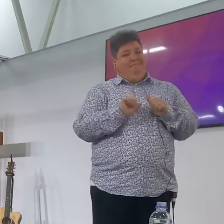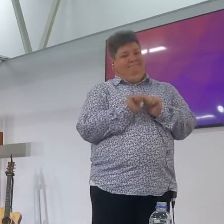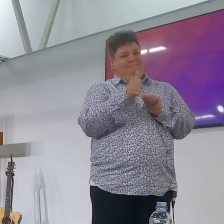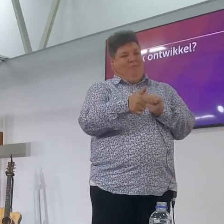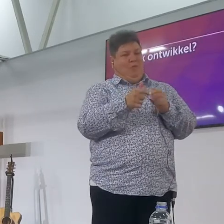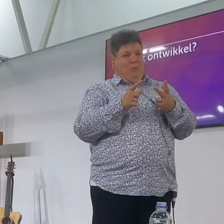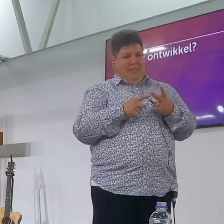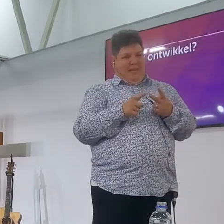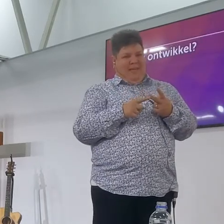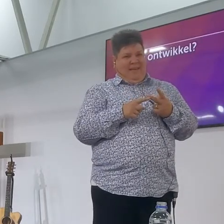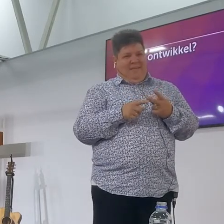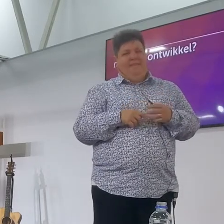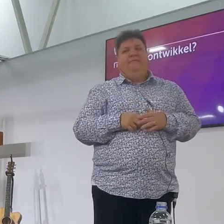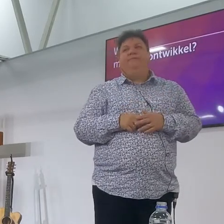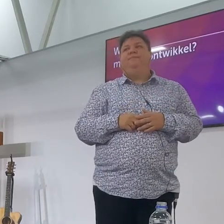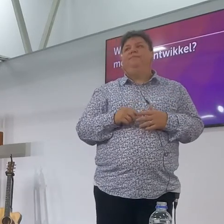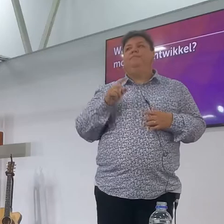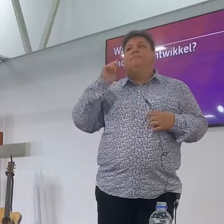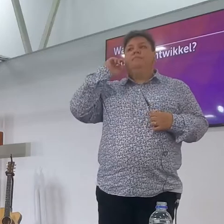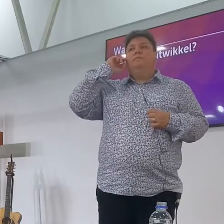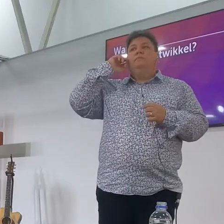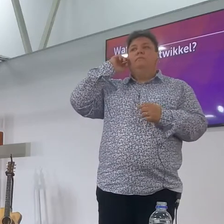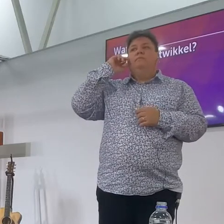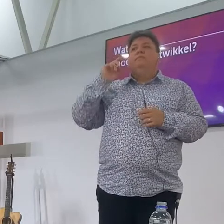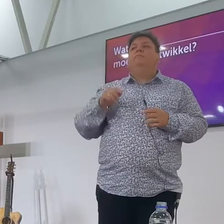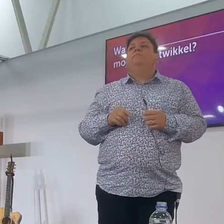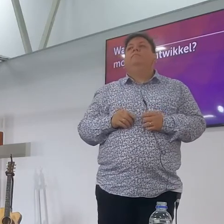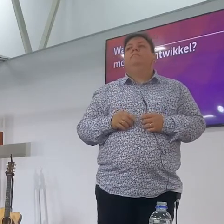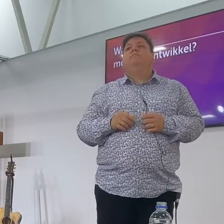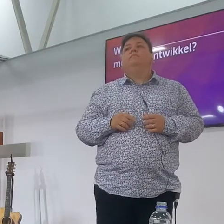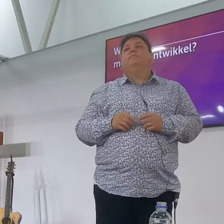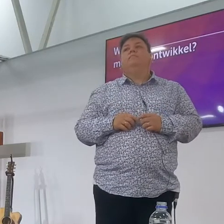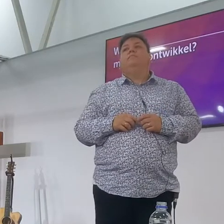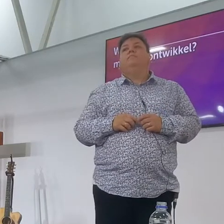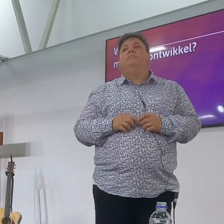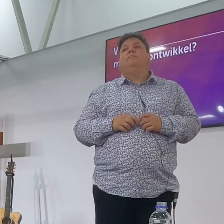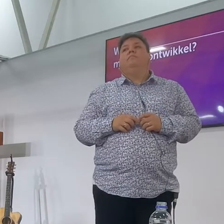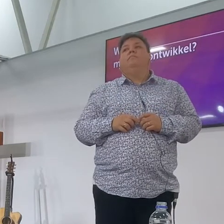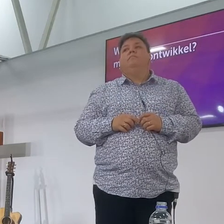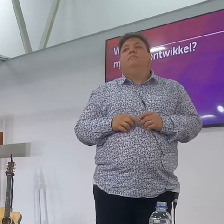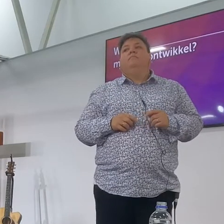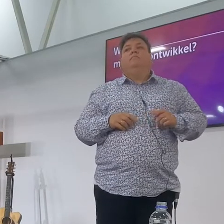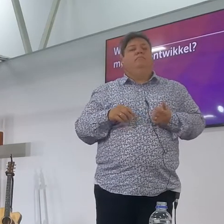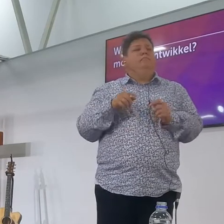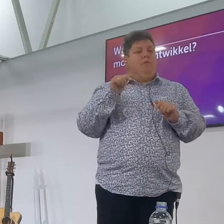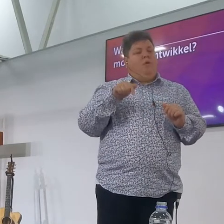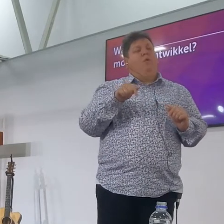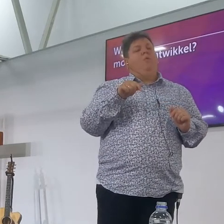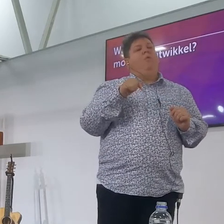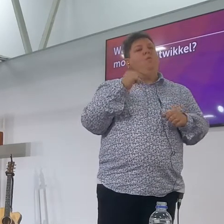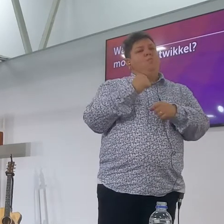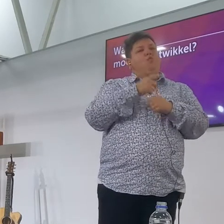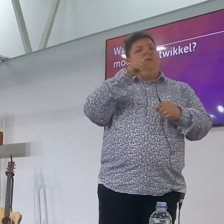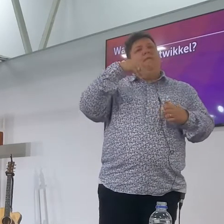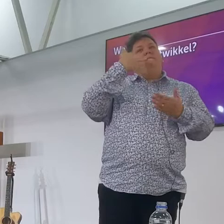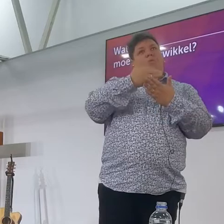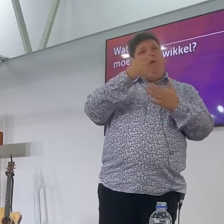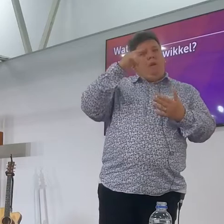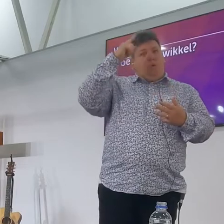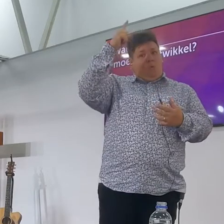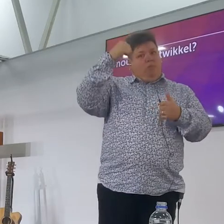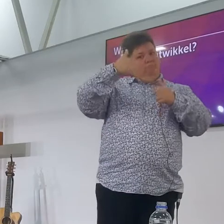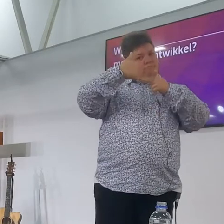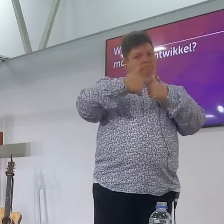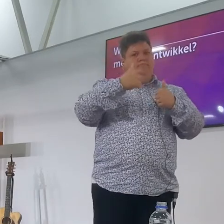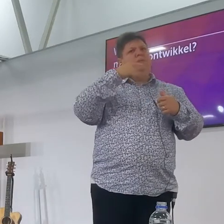OK, nommer volgende. Die volgende vraag waarop ek moet positief antwoord en wat ek moet ek regtig voor die Here gaan sit en sê Here, wat